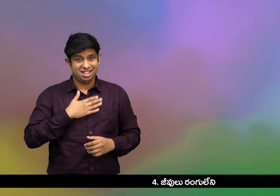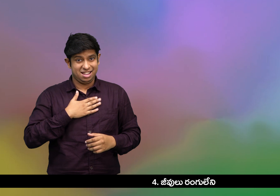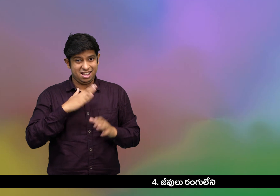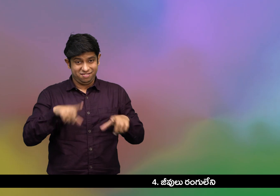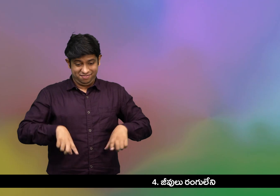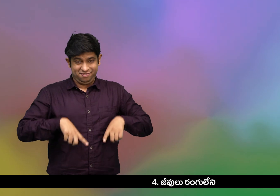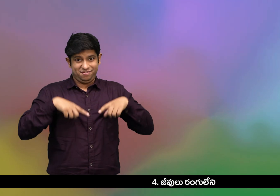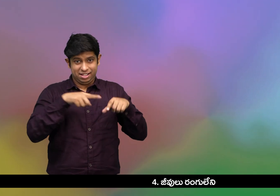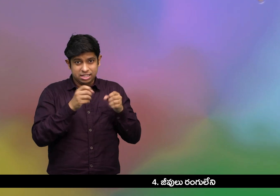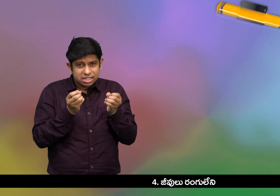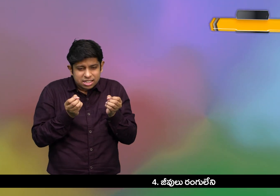జీవులు రంగులేని